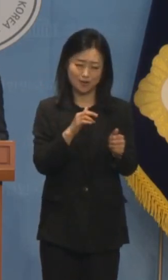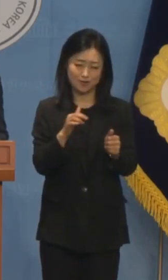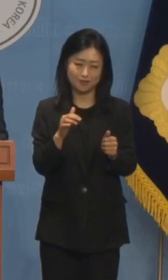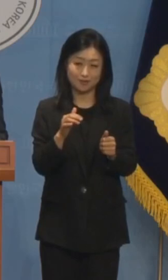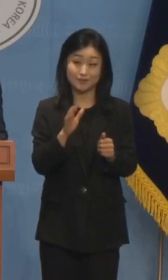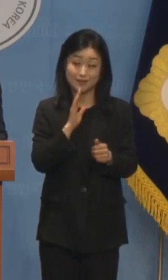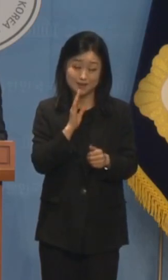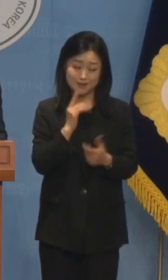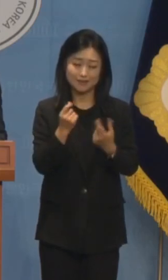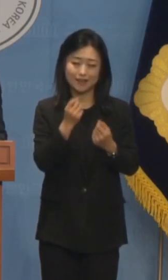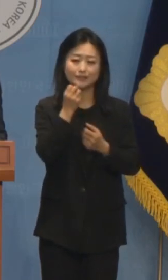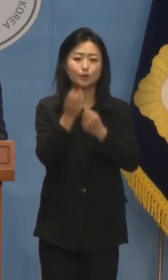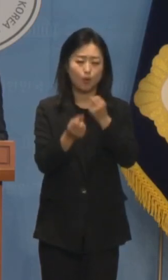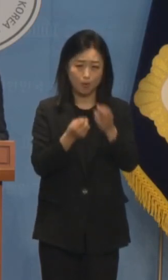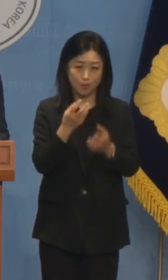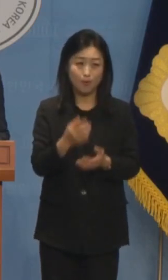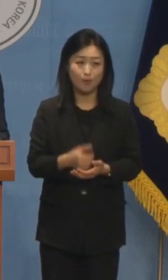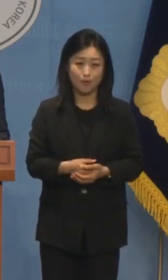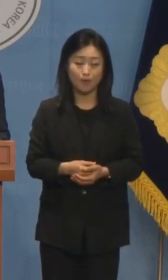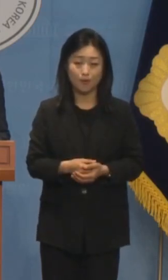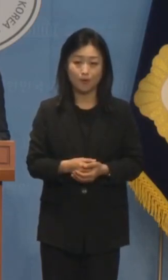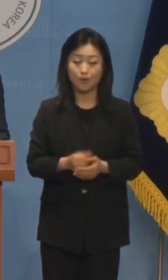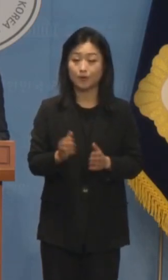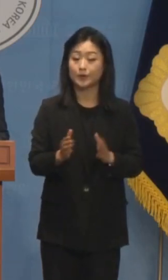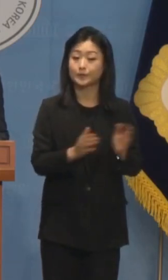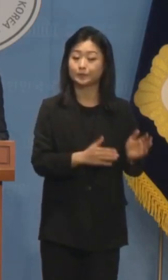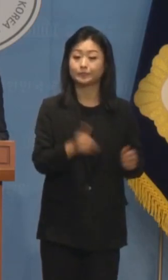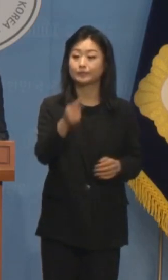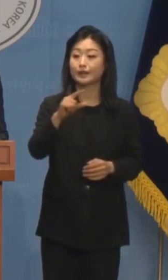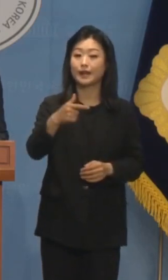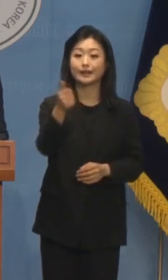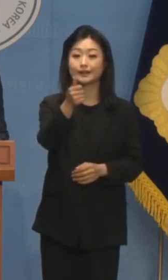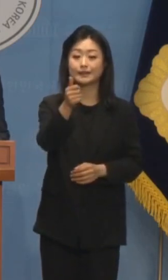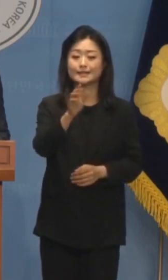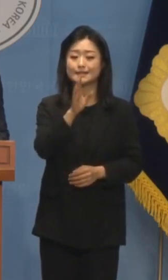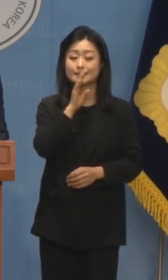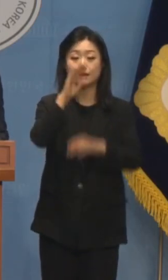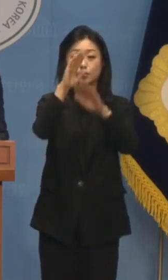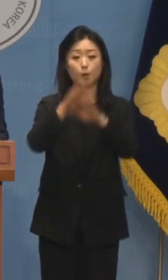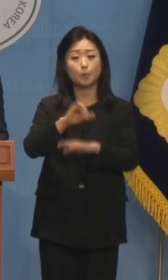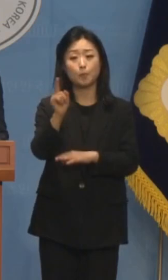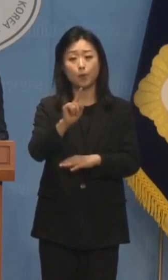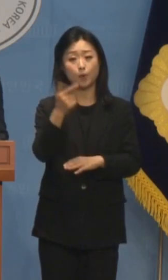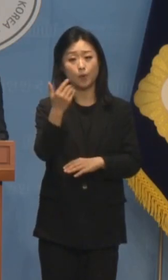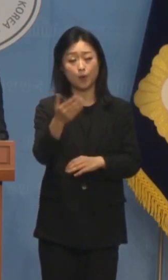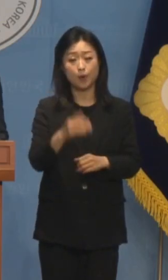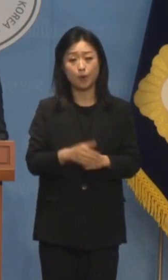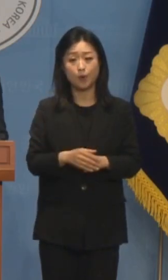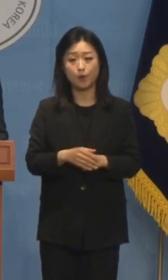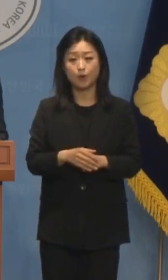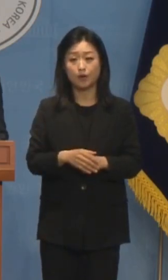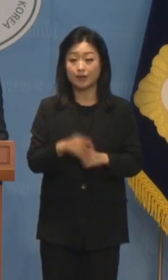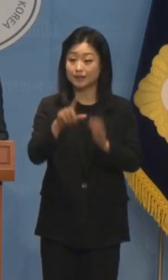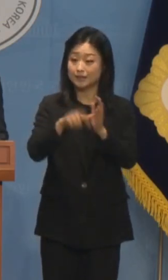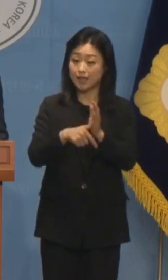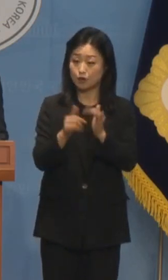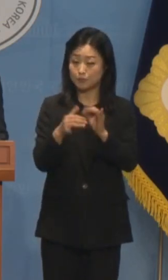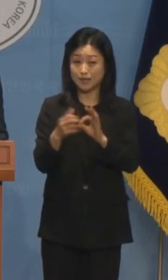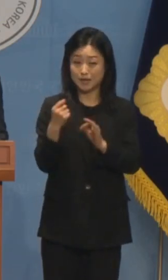실토에 불과합니다. 이제 한동훈 대표가 진실을 밝히십시오. 한동훈 대표는 당시